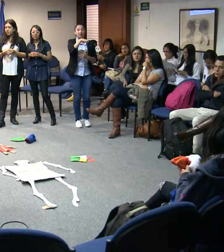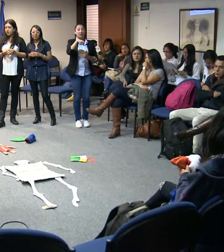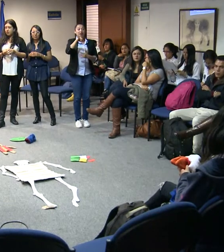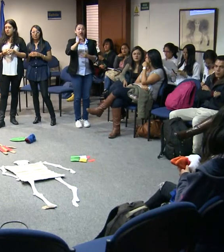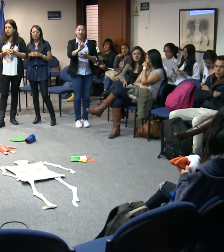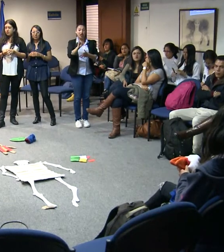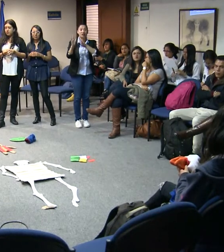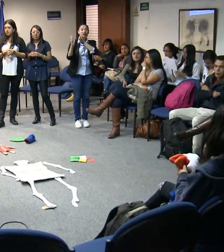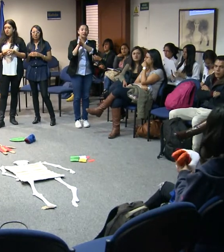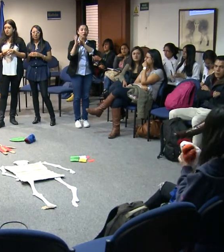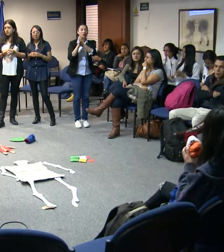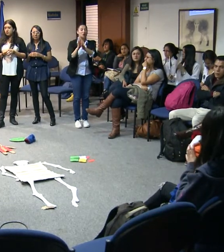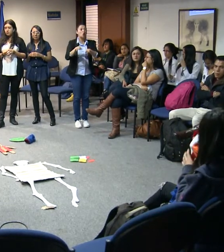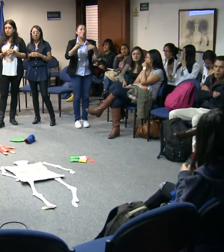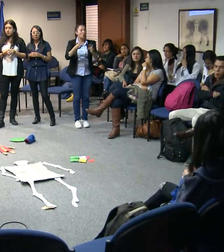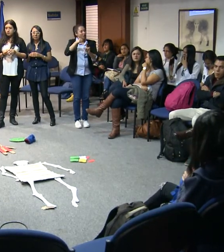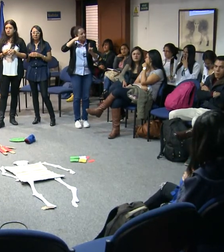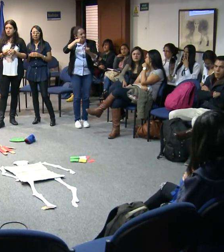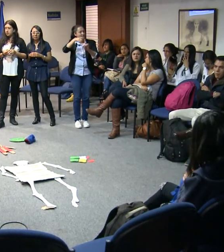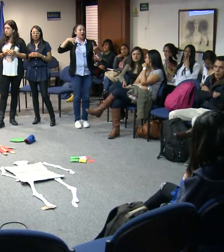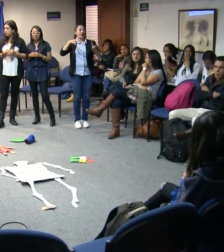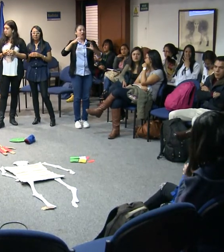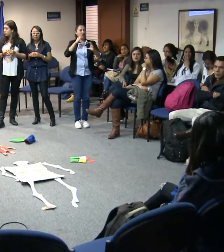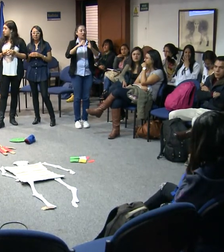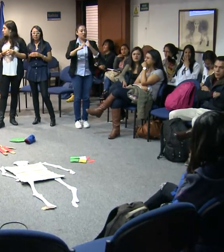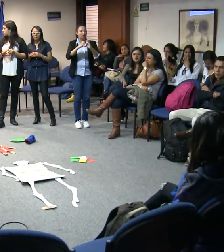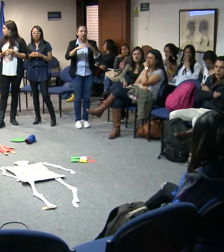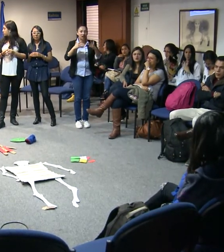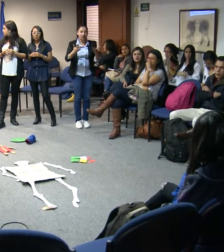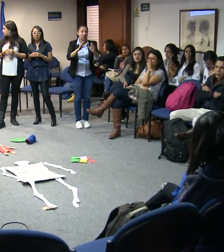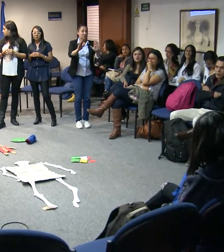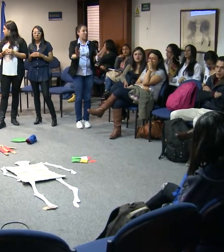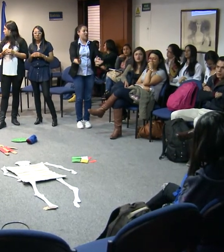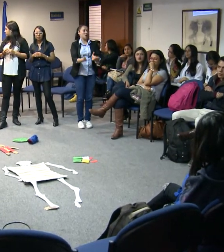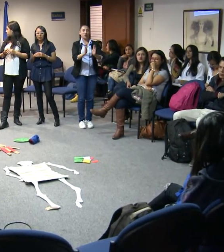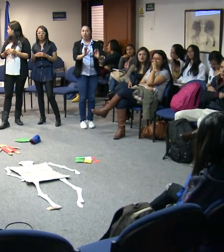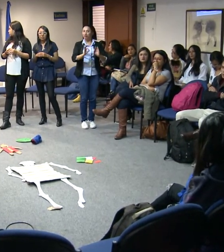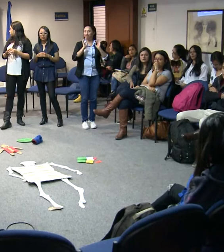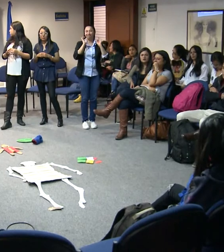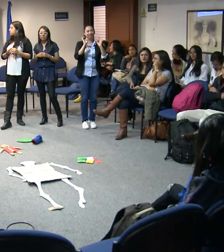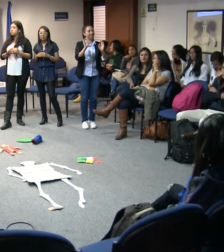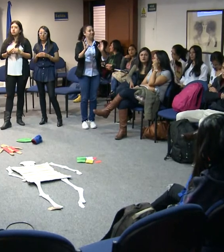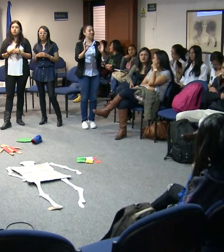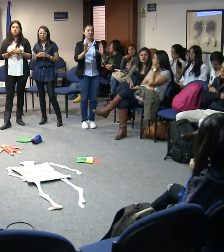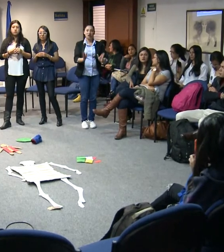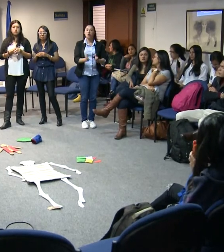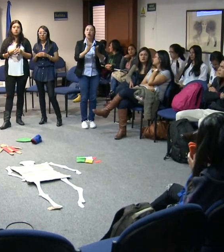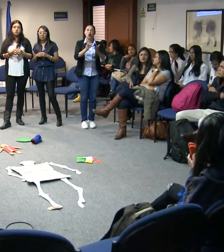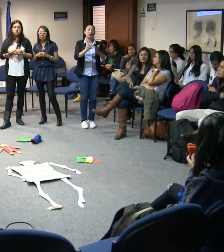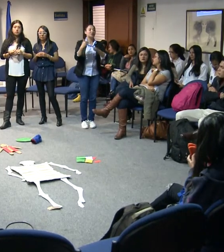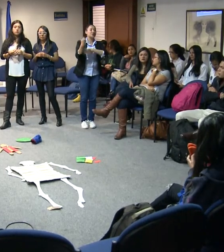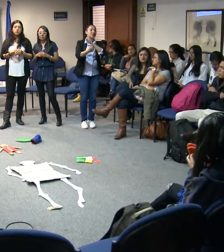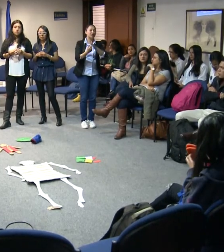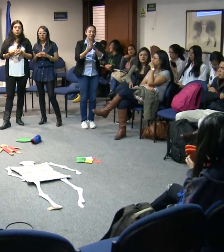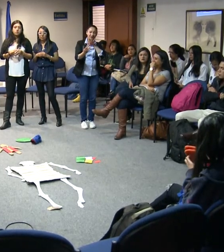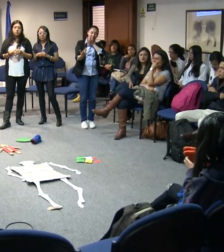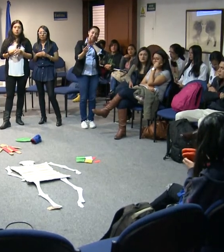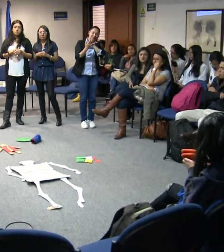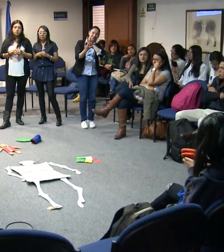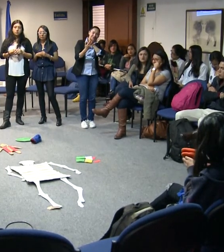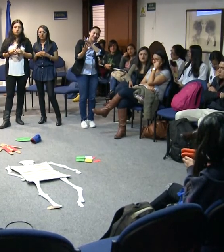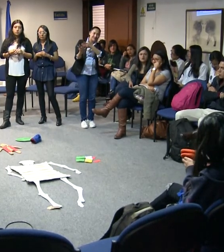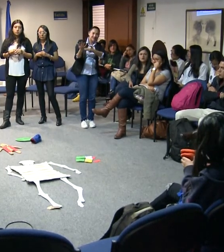comentando cómo el impacto de la comunicación mejoró determinantemente, ¿cierto?, ese proceso de interacción con el otro, con el